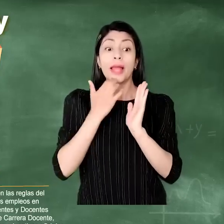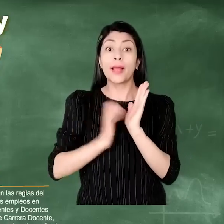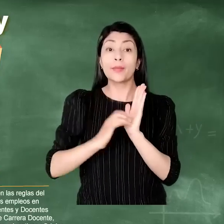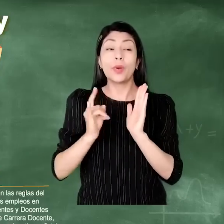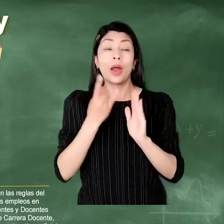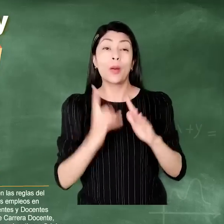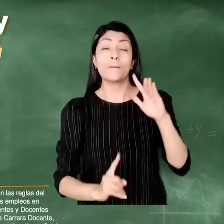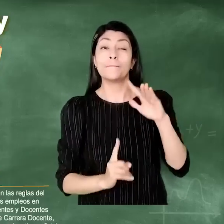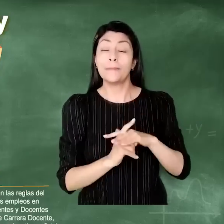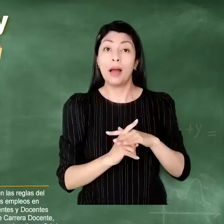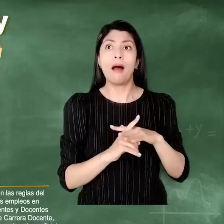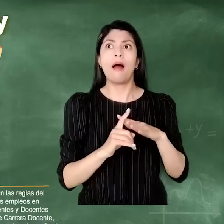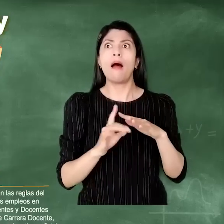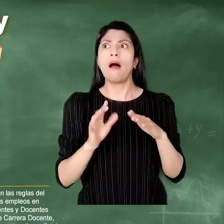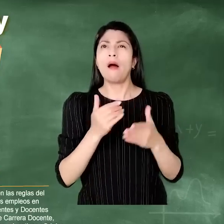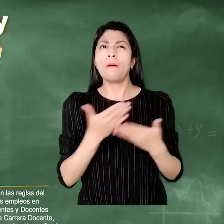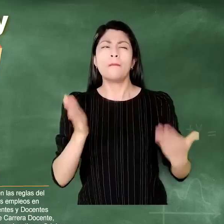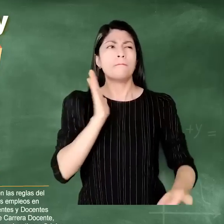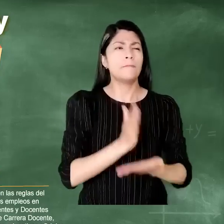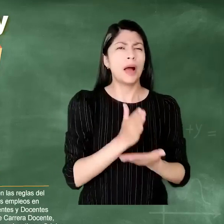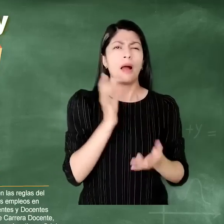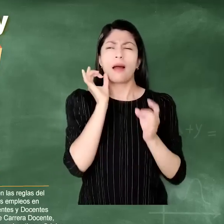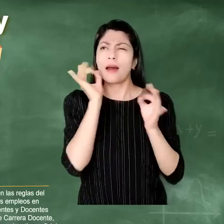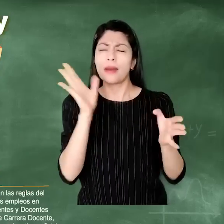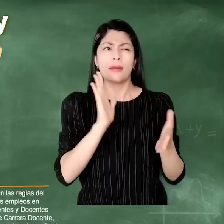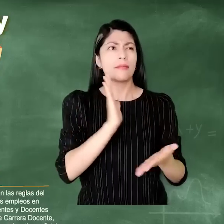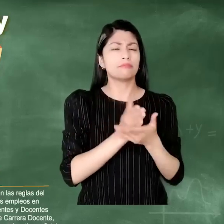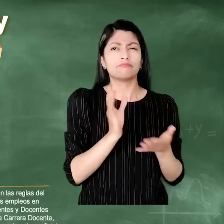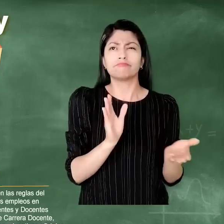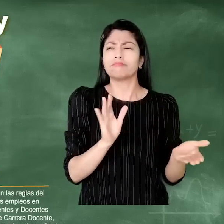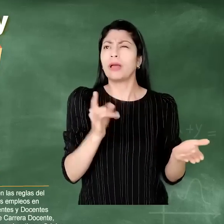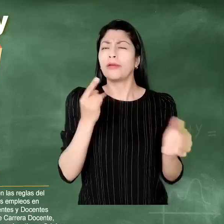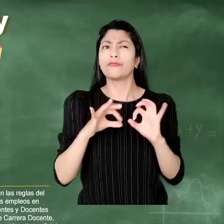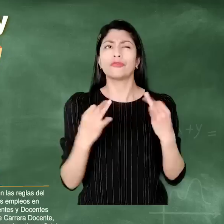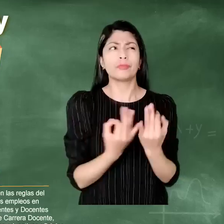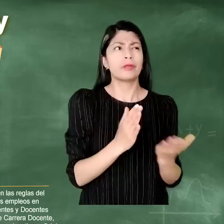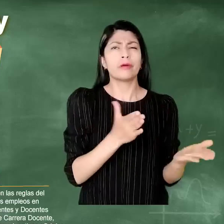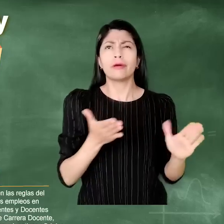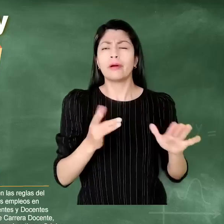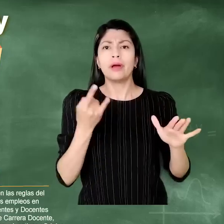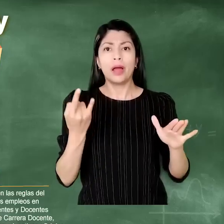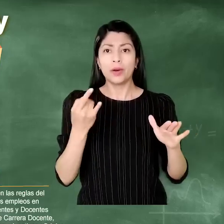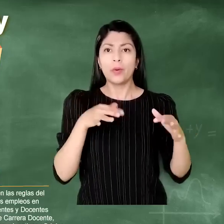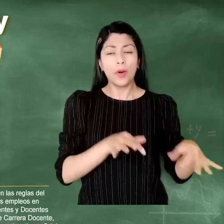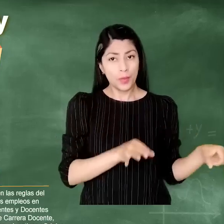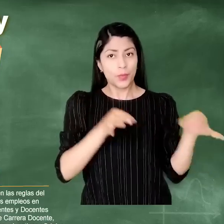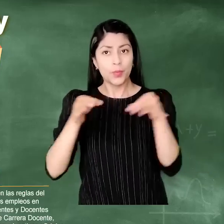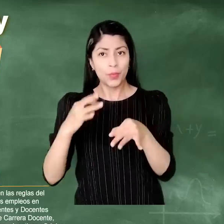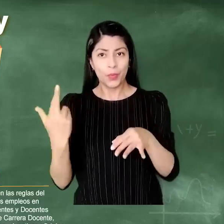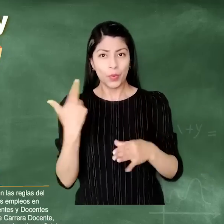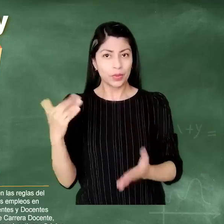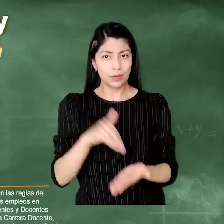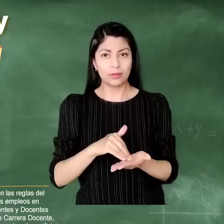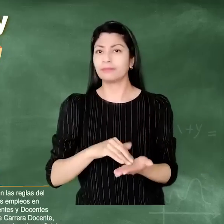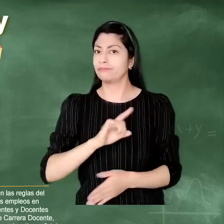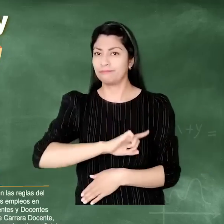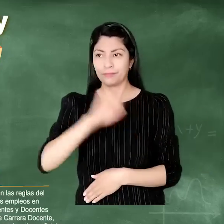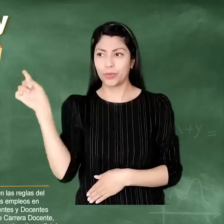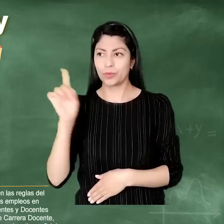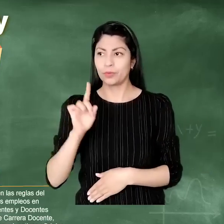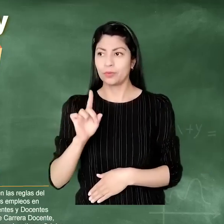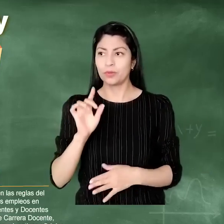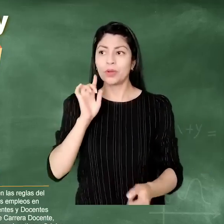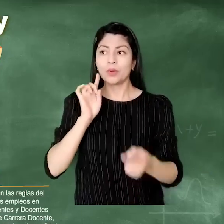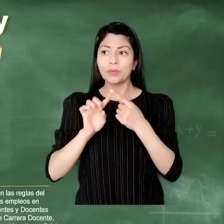causa de situaciones particulares, casos fortuitos o de fuerza mayor que presenten los participantes, pues al tratarse